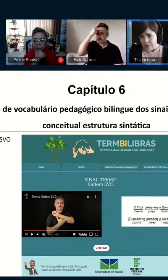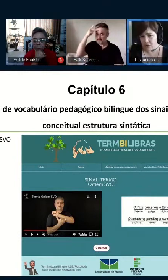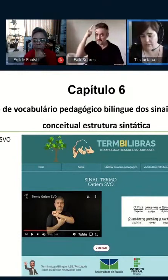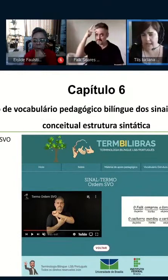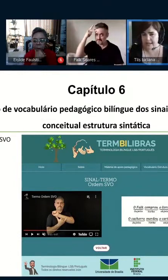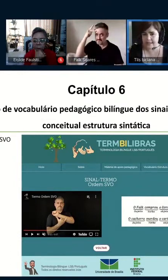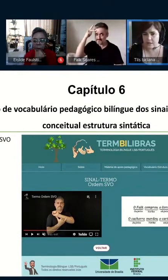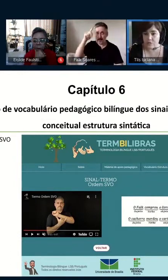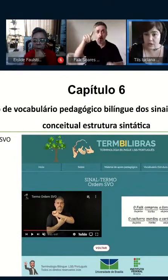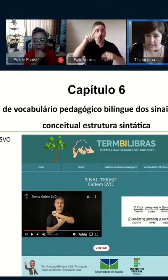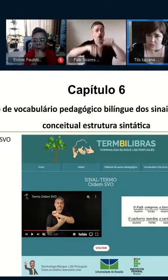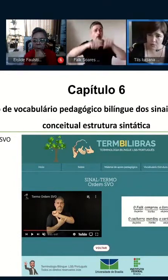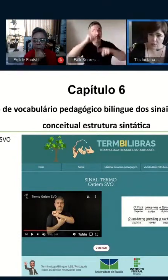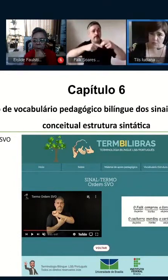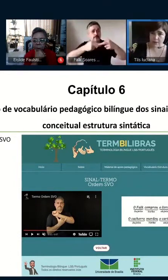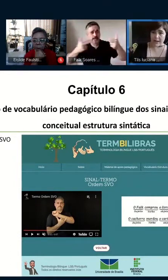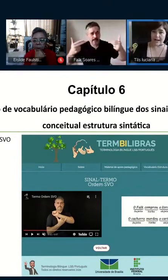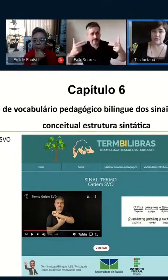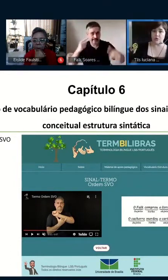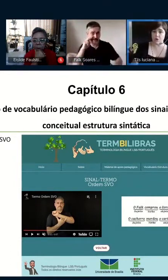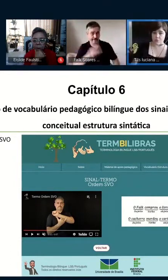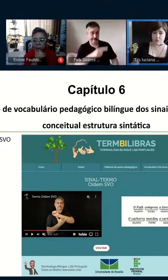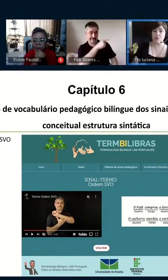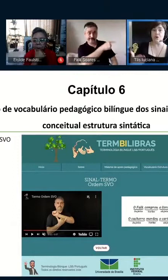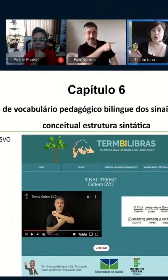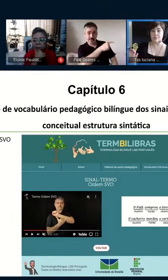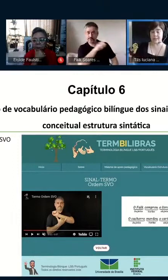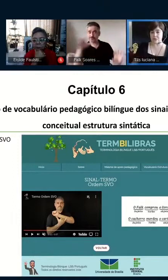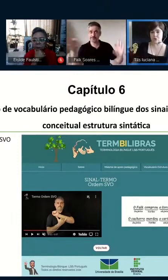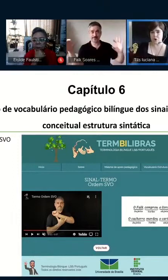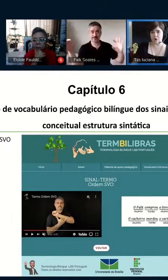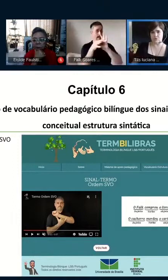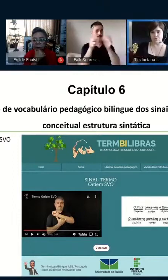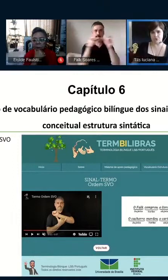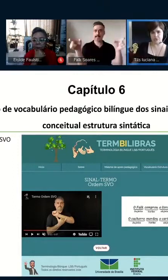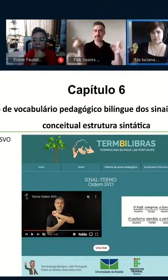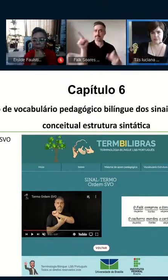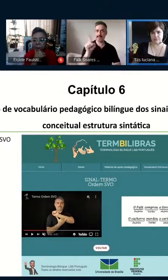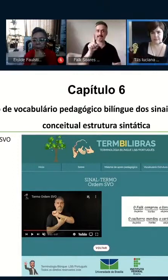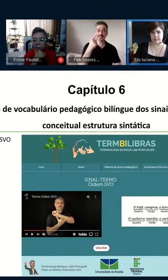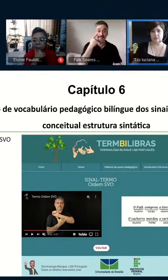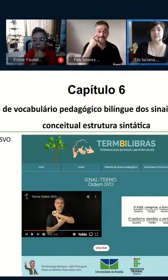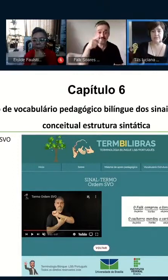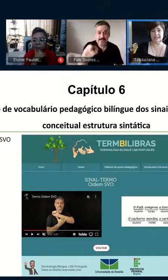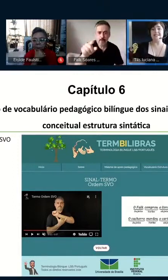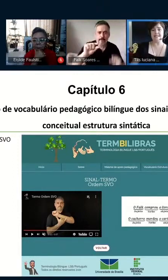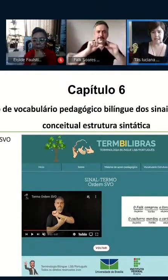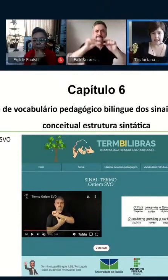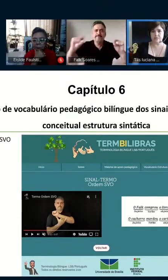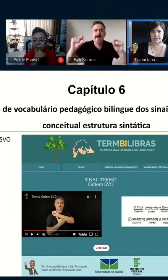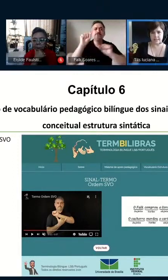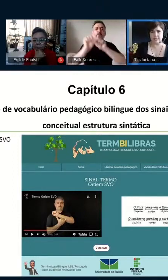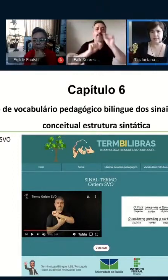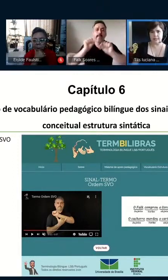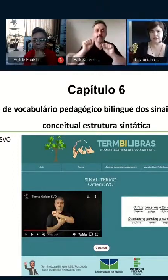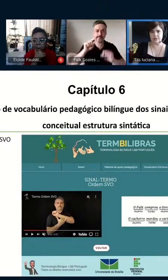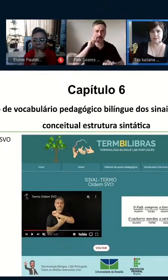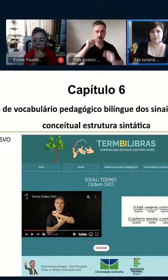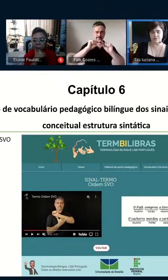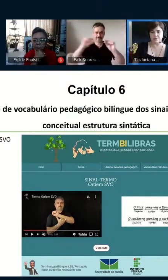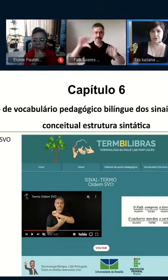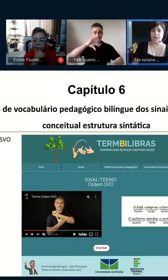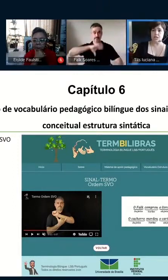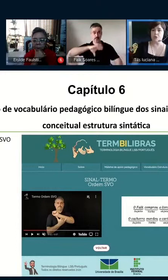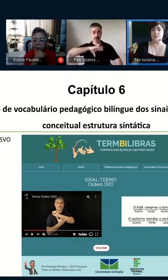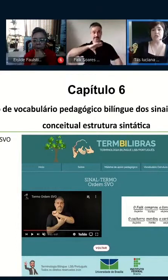a gente volta à questão do léxico comum, é marcado como pessoa o sujeito. Inclusive, é ensinado assim na